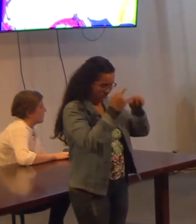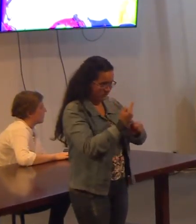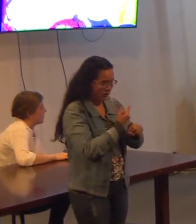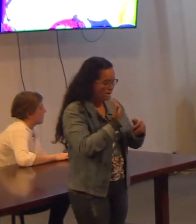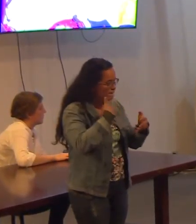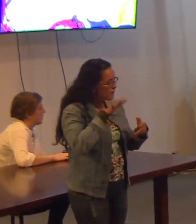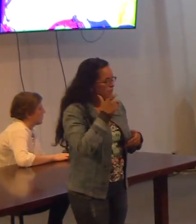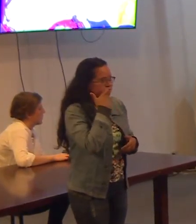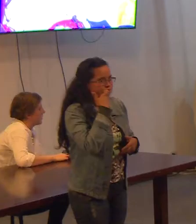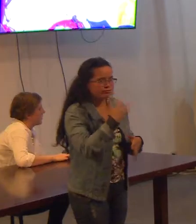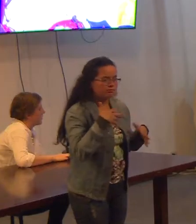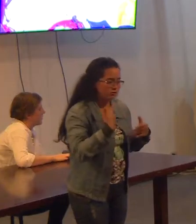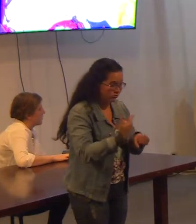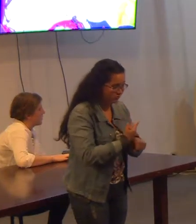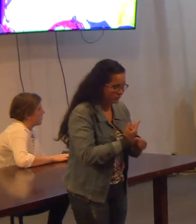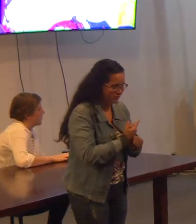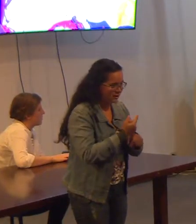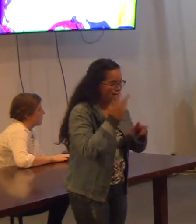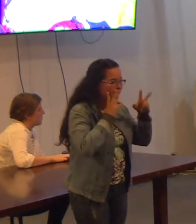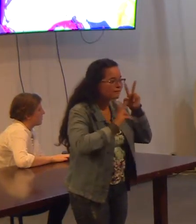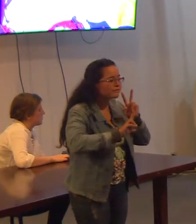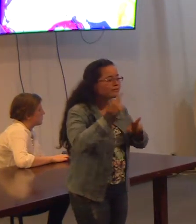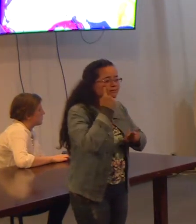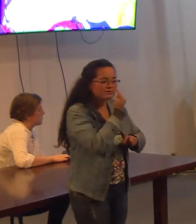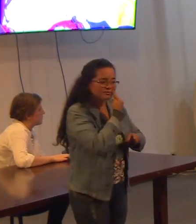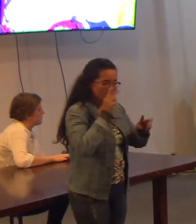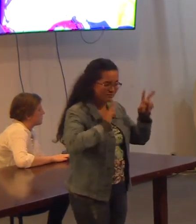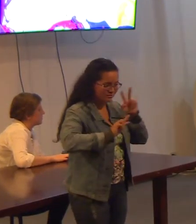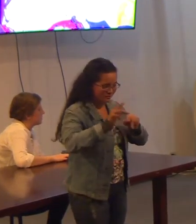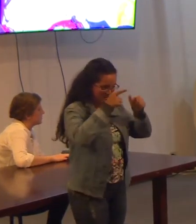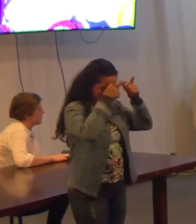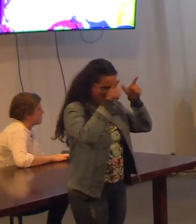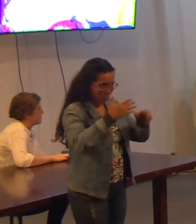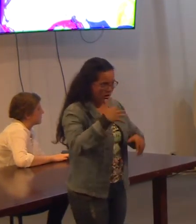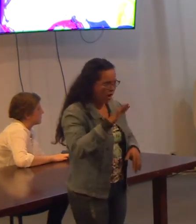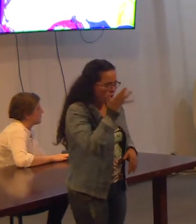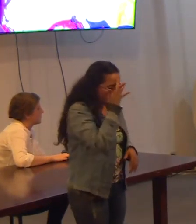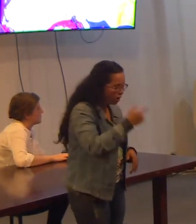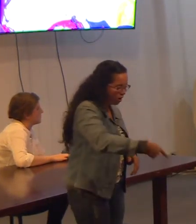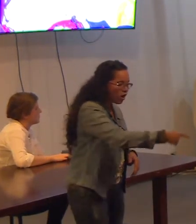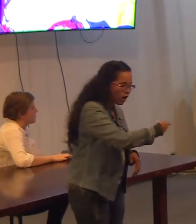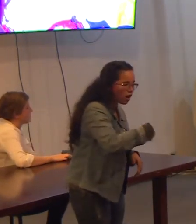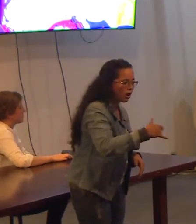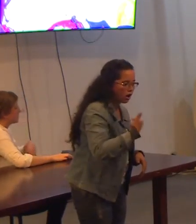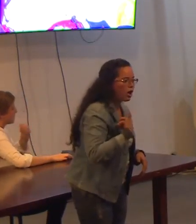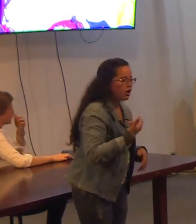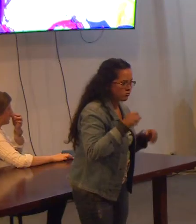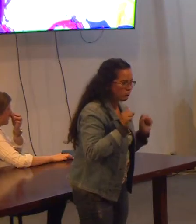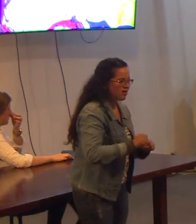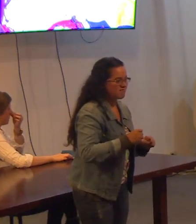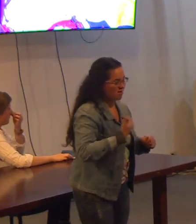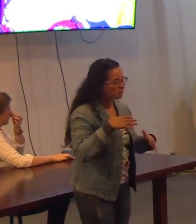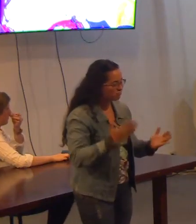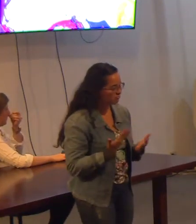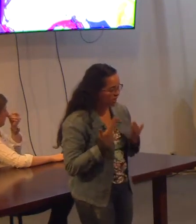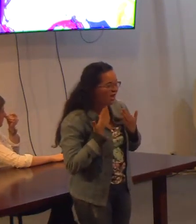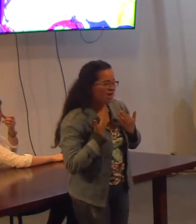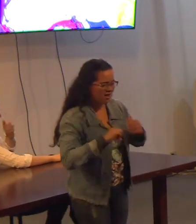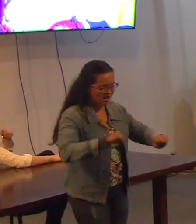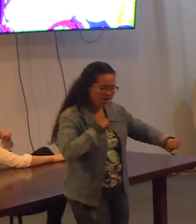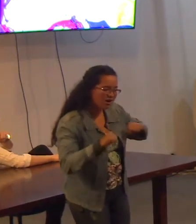visual, por lo tanto quisimos manejarlo, porque este permitió que los chicos tuvieran motivación, una participación